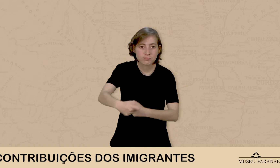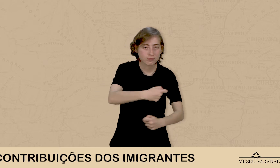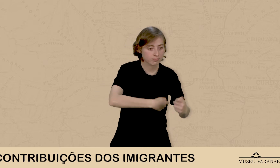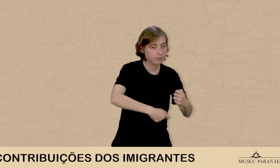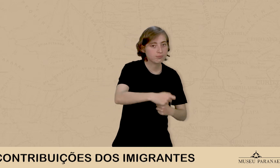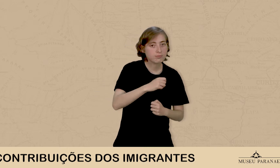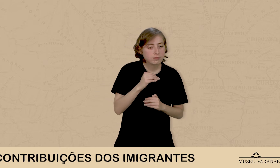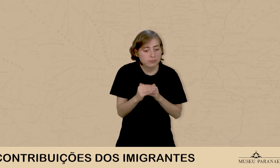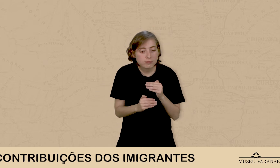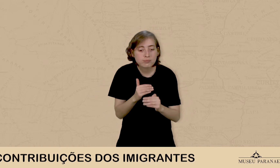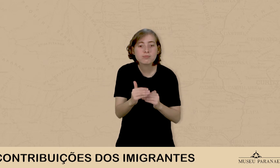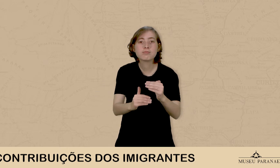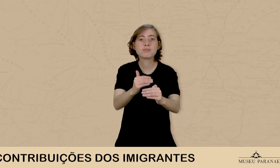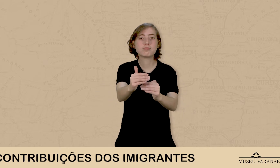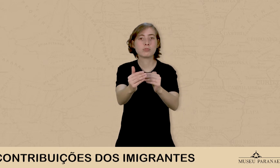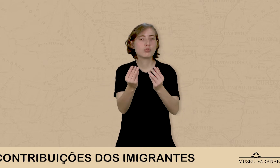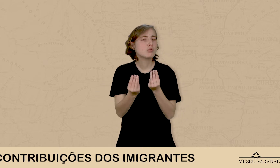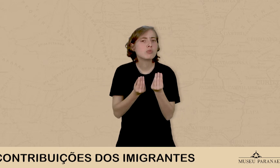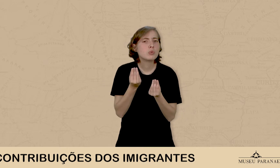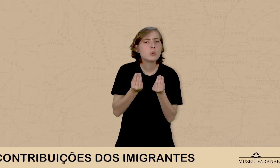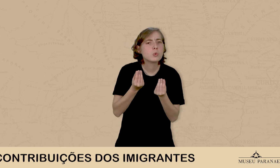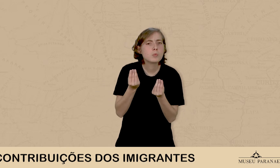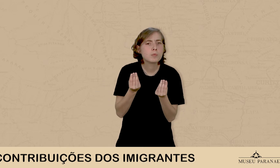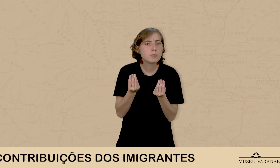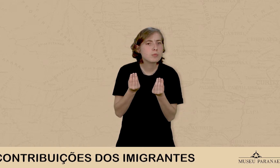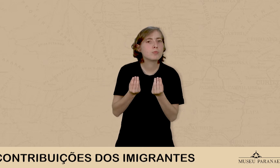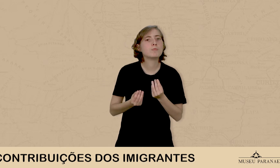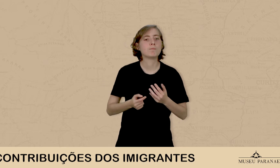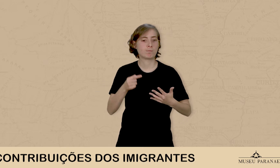esse desenvolvimento se deu das seguintes formas: